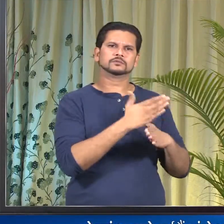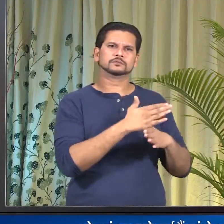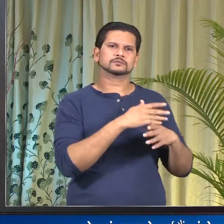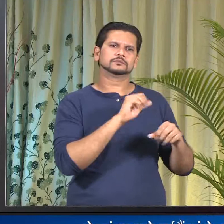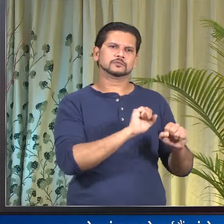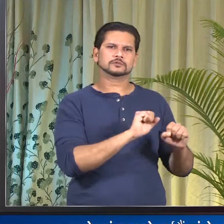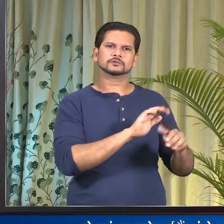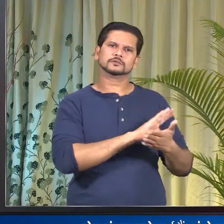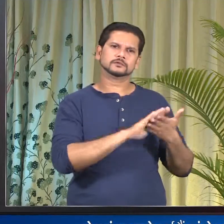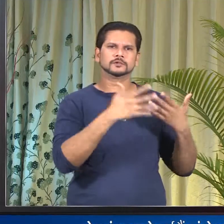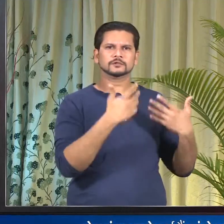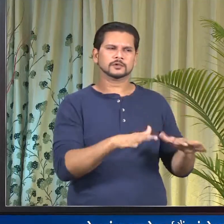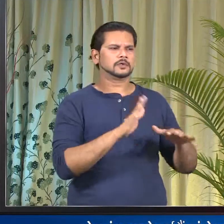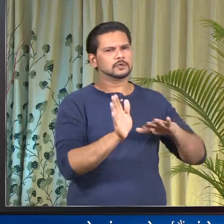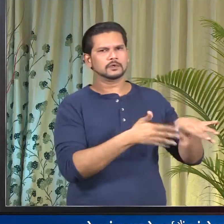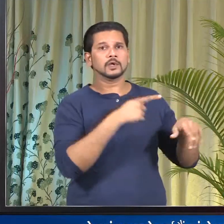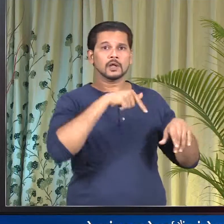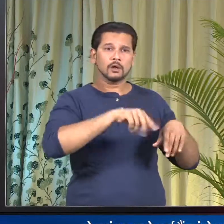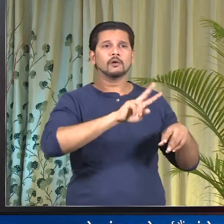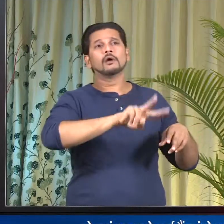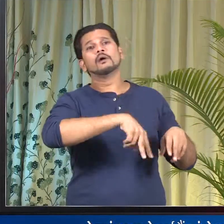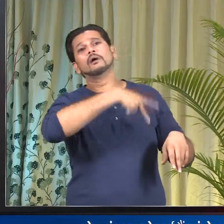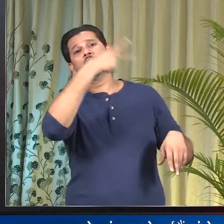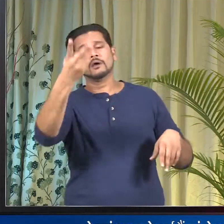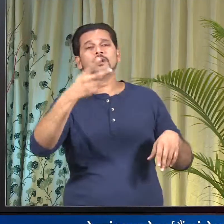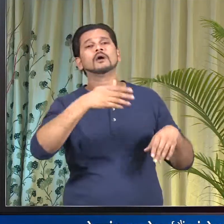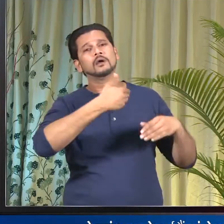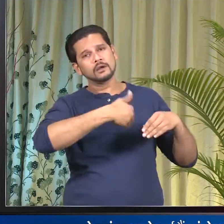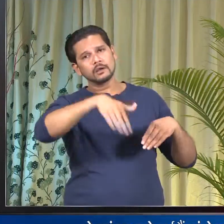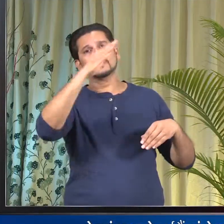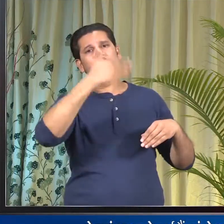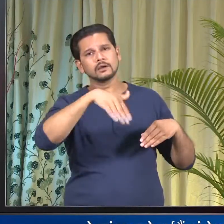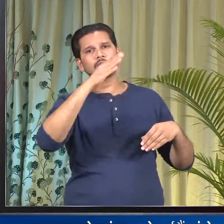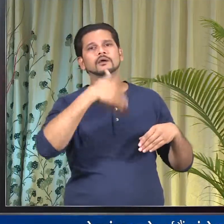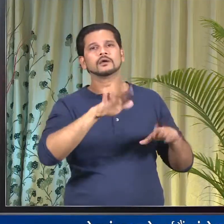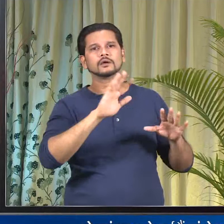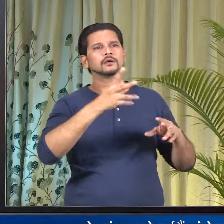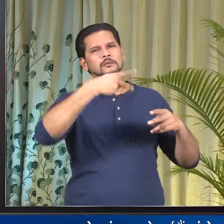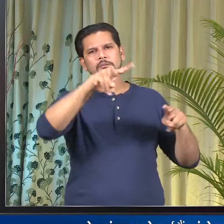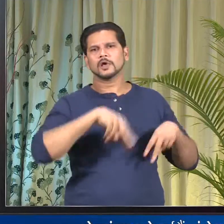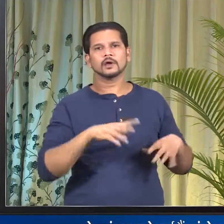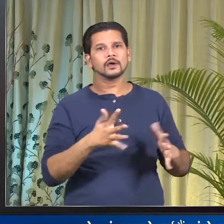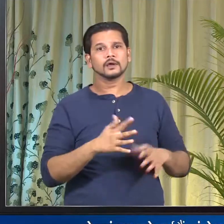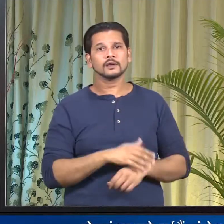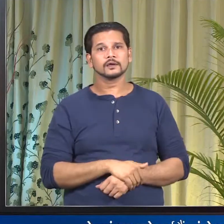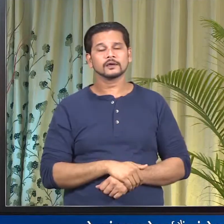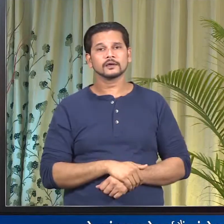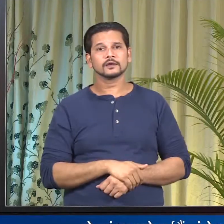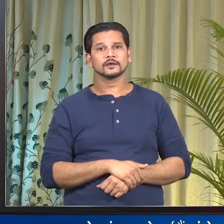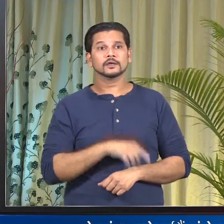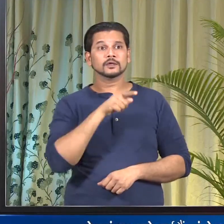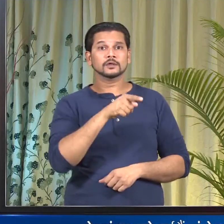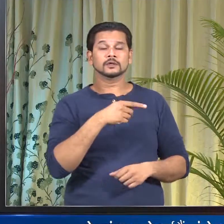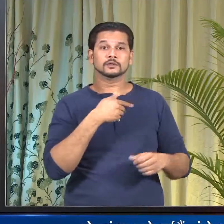अपना पाट बजाने के लिए गई है जो चला गया वो तो लौट कर आने वाला नहीं है उसके प्रति जो